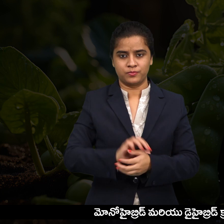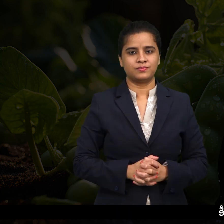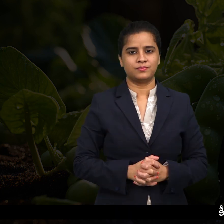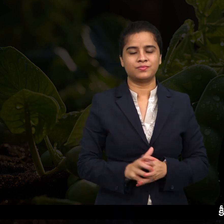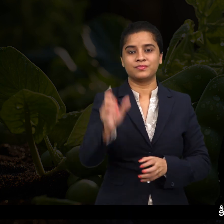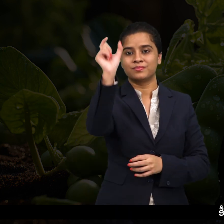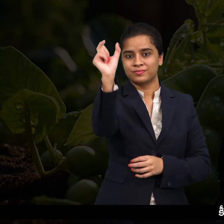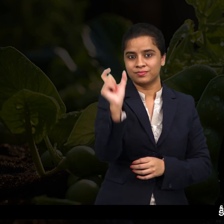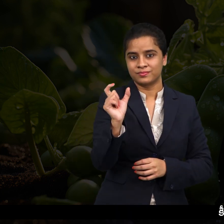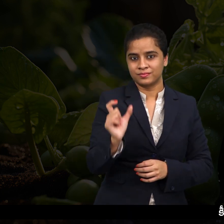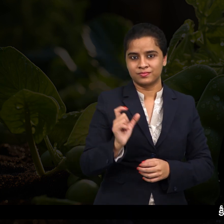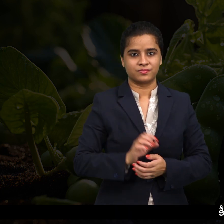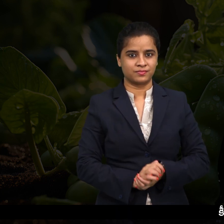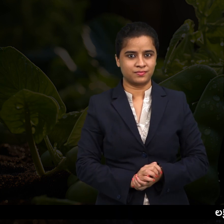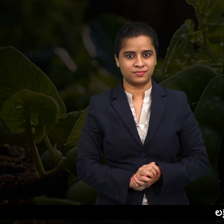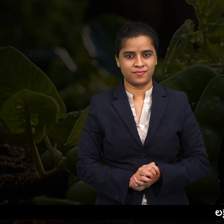కీలక పదాలు: